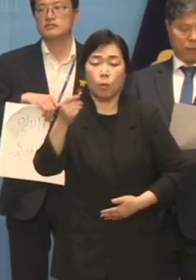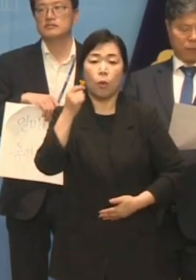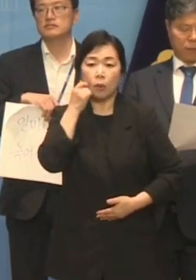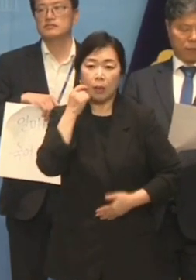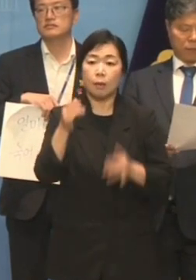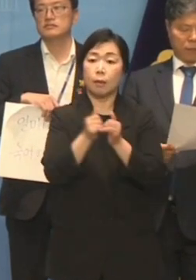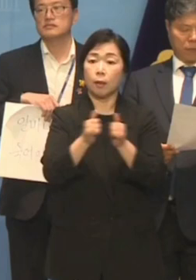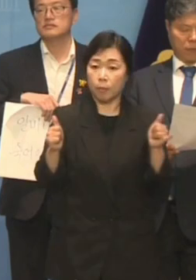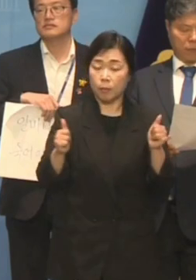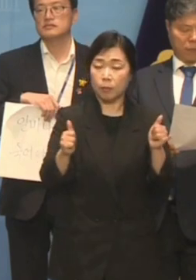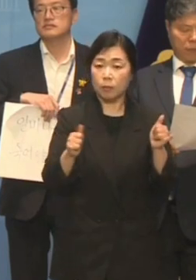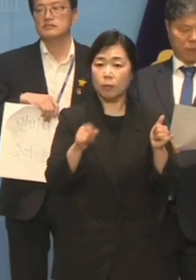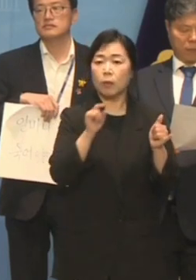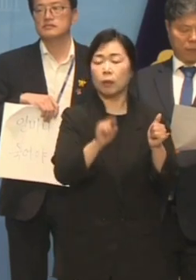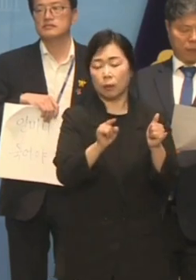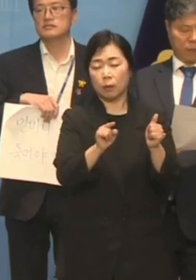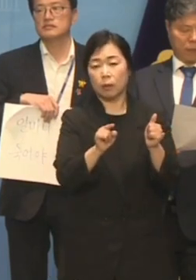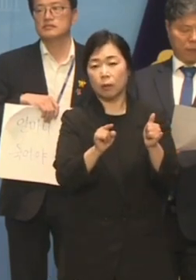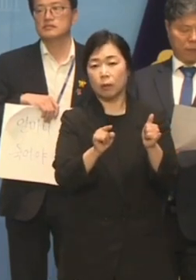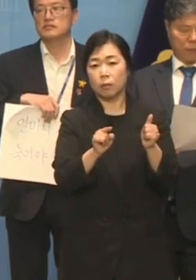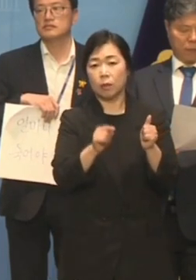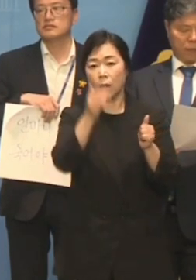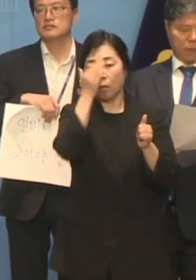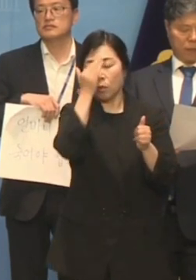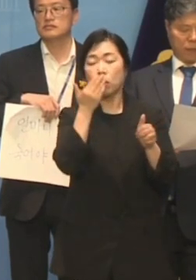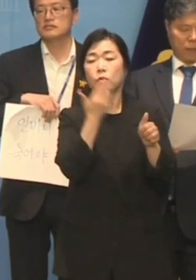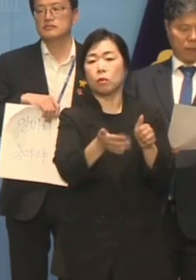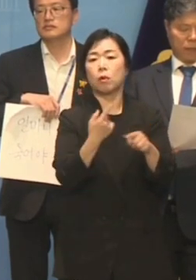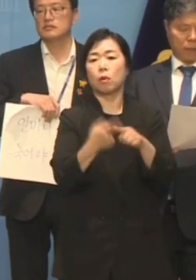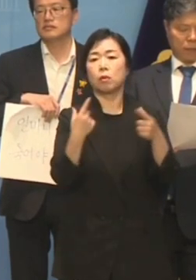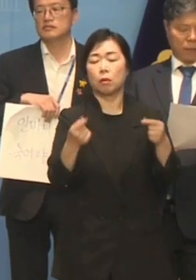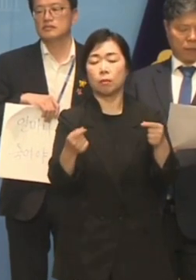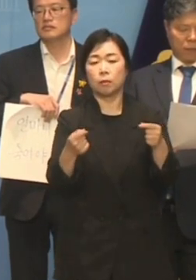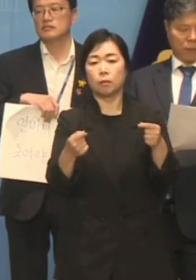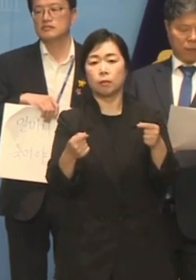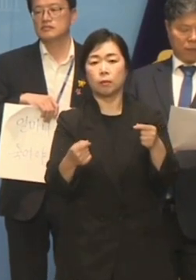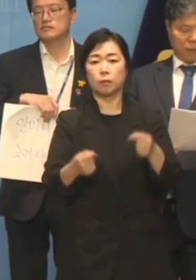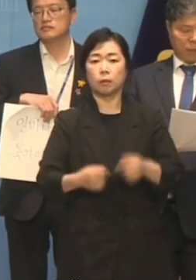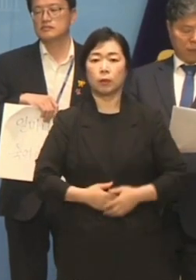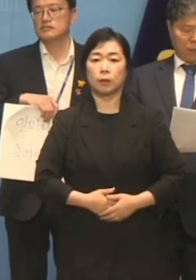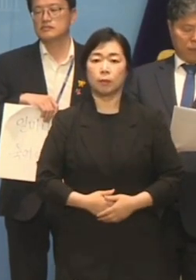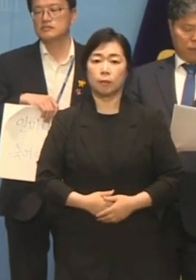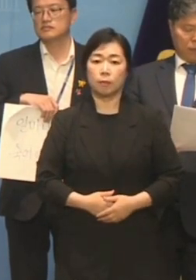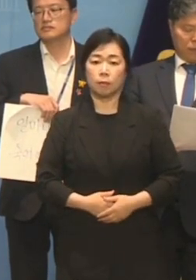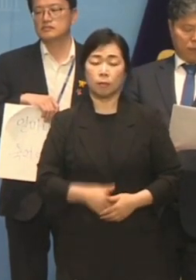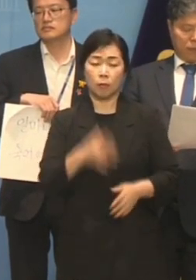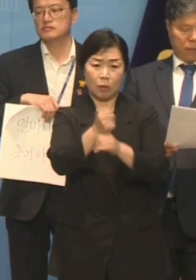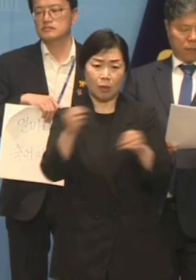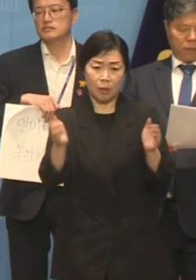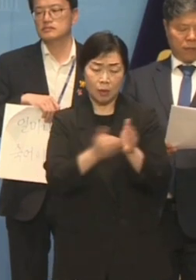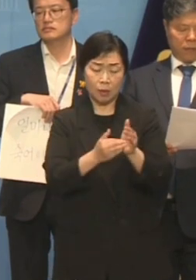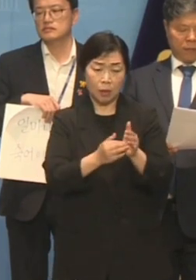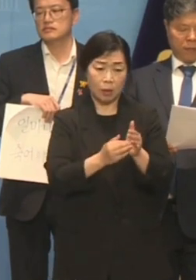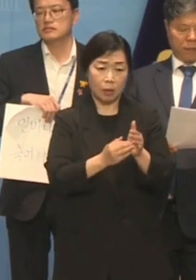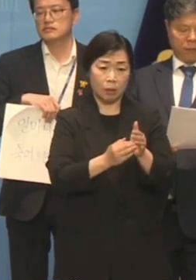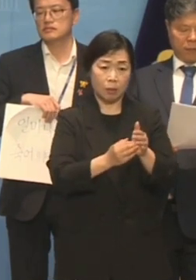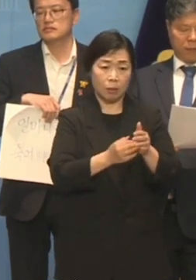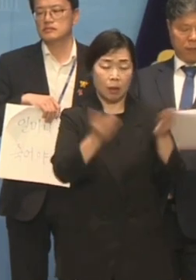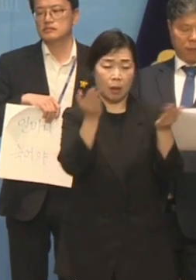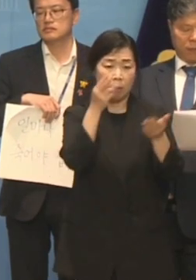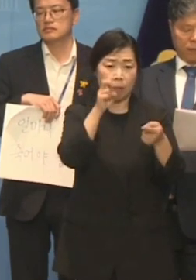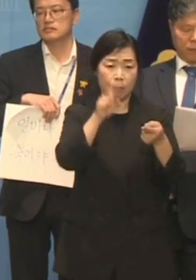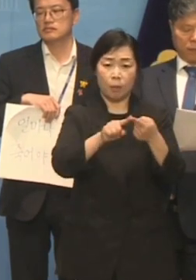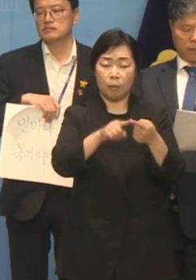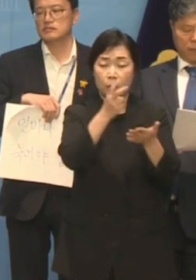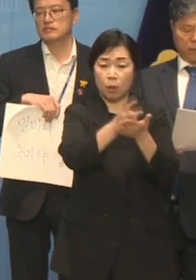갭투자 다주택자들에게 면제부까지 주려하고 있습니다. 언제까지 모순적이고